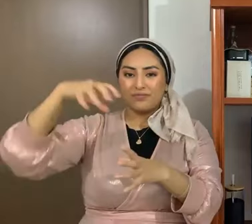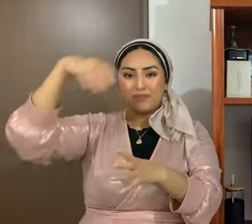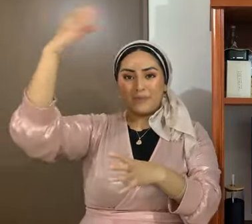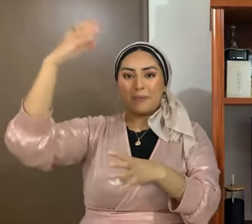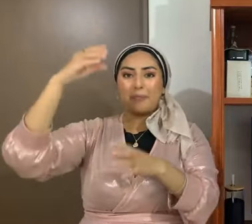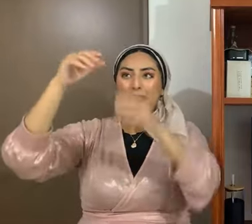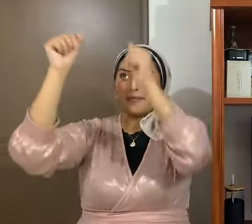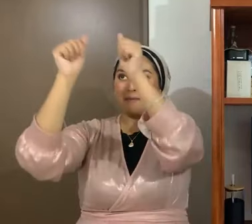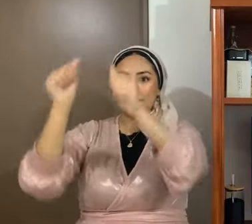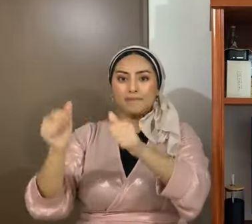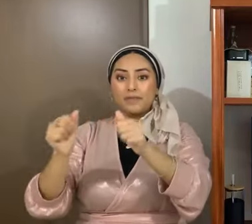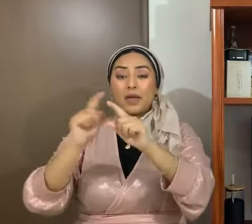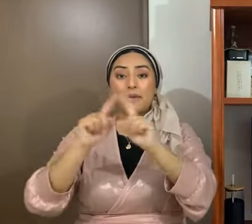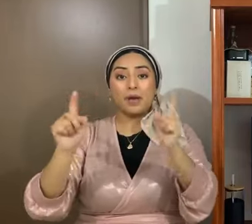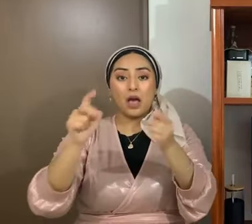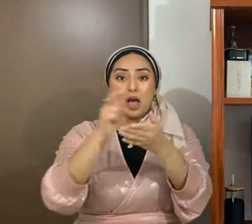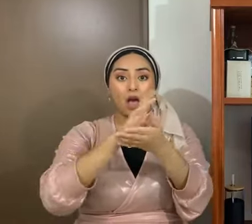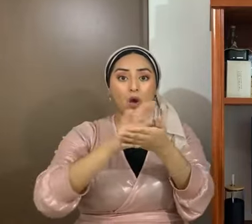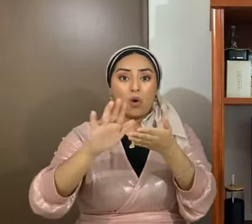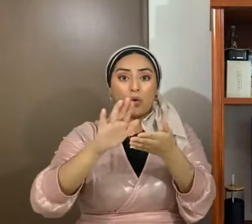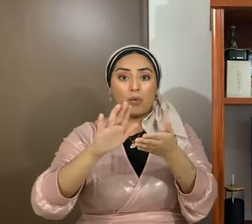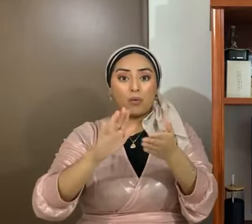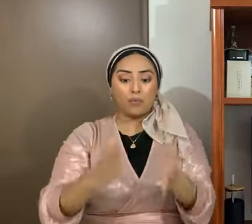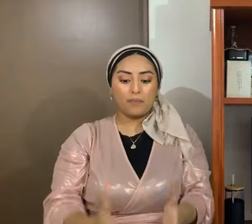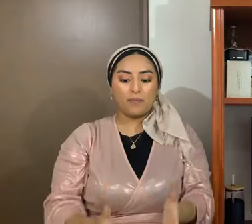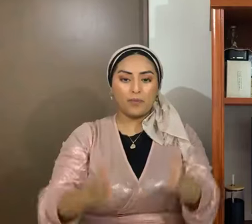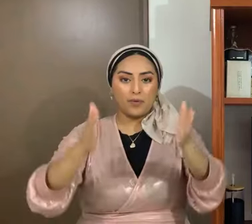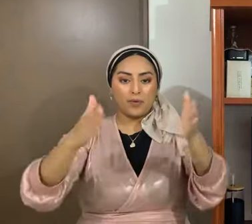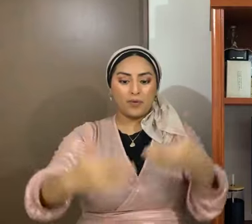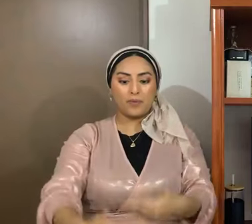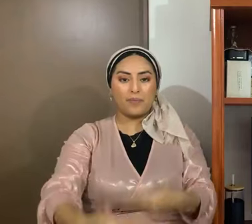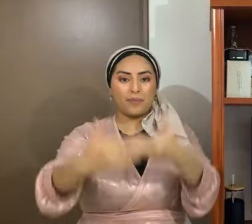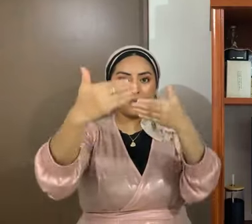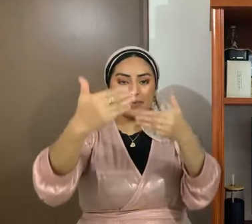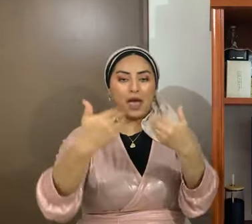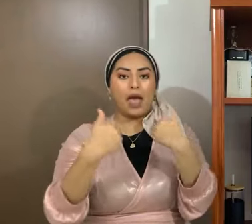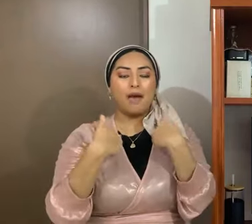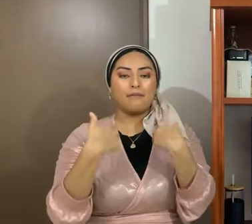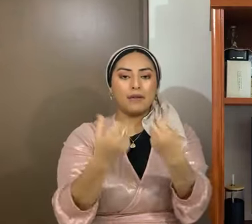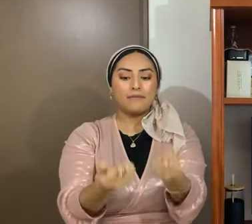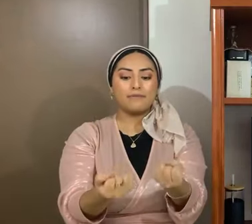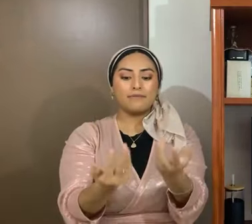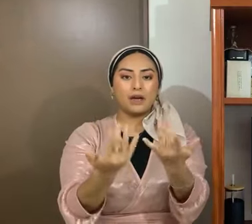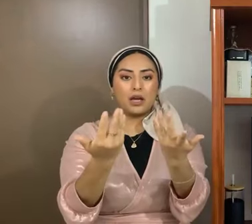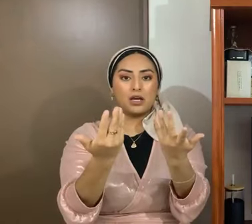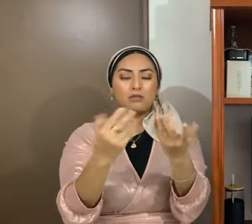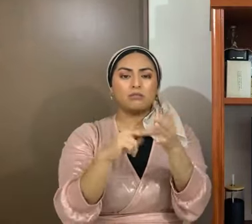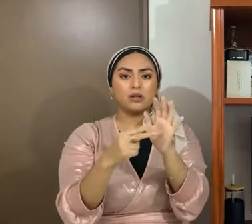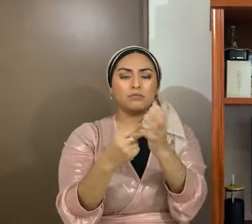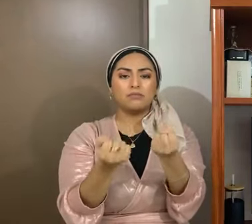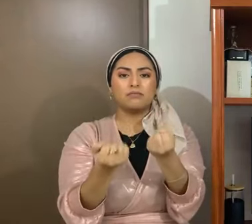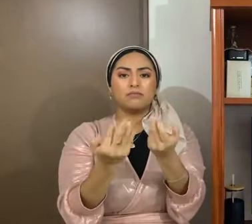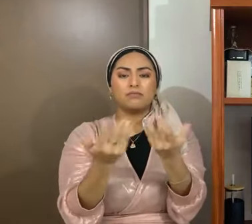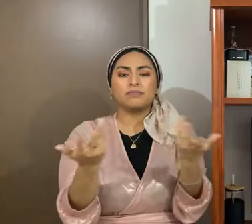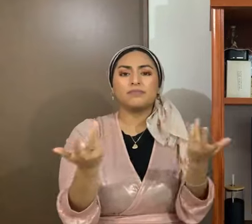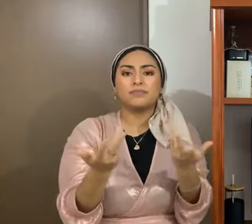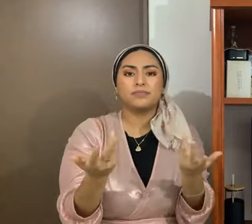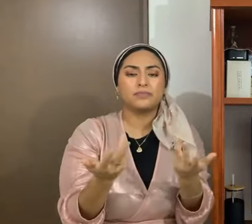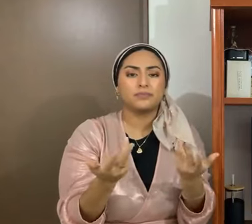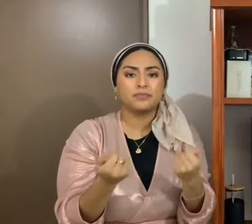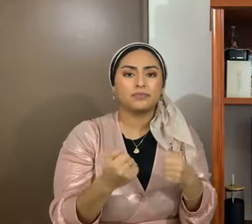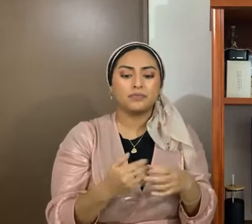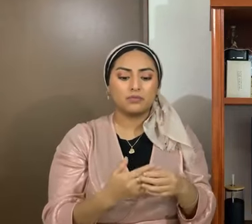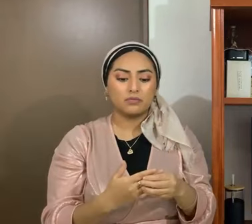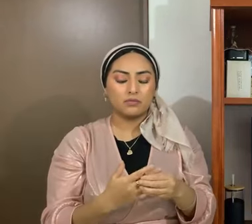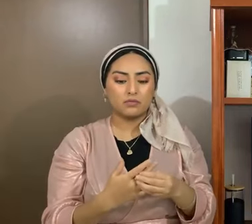monigote, en el altar está el fuego. Está el fuego. ¿Qué representa el fuego? El